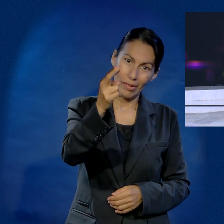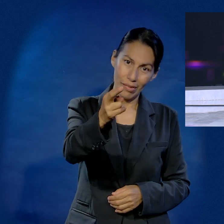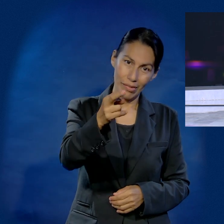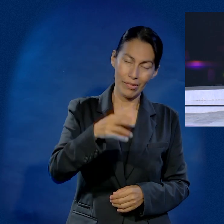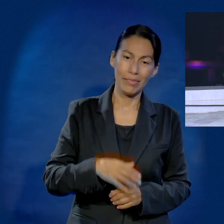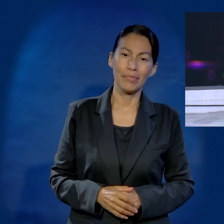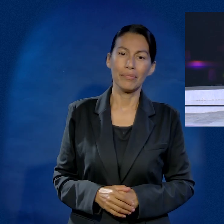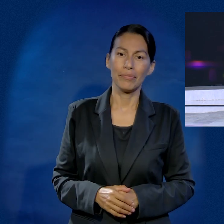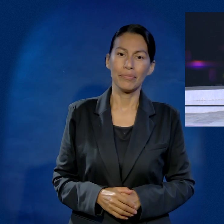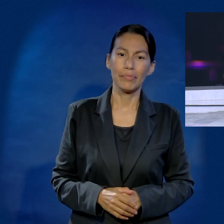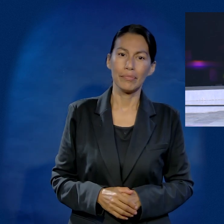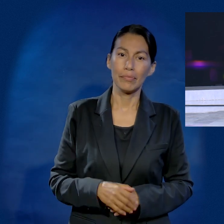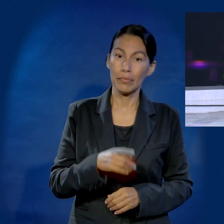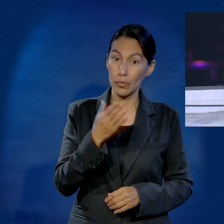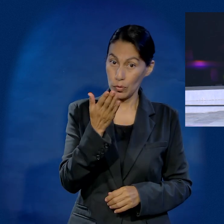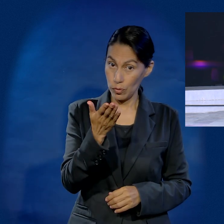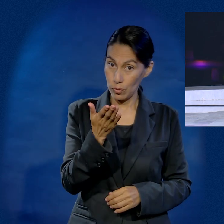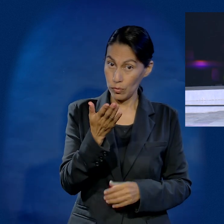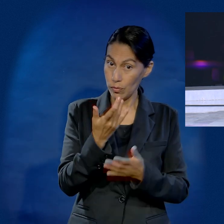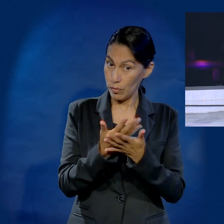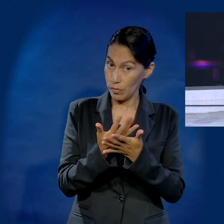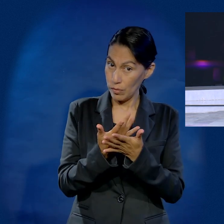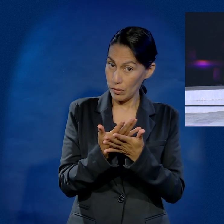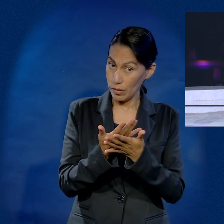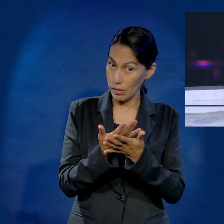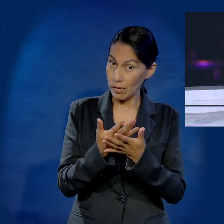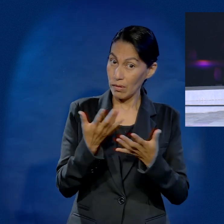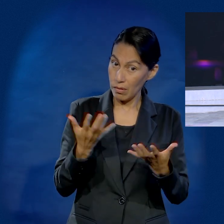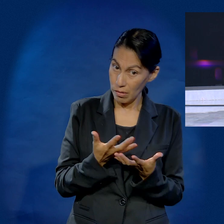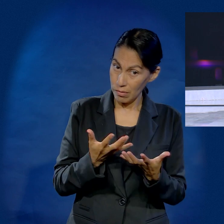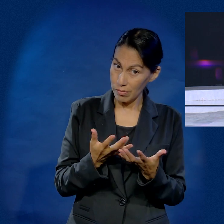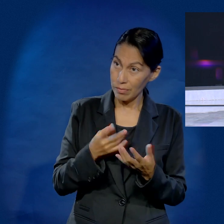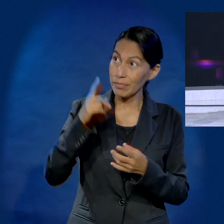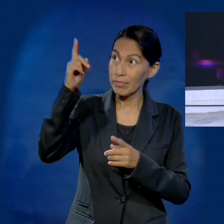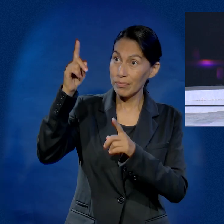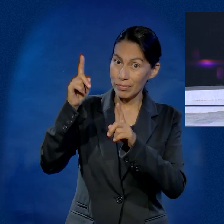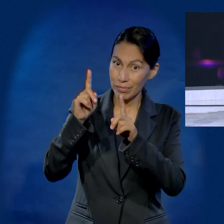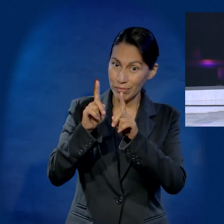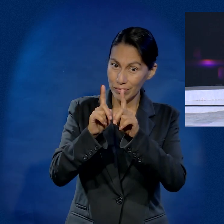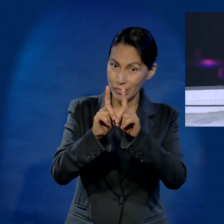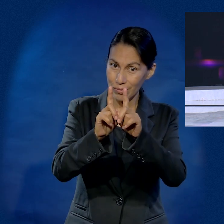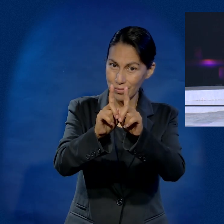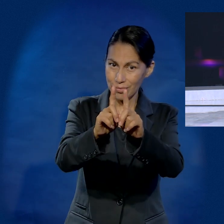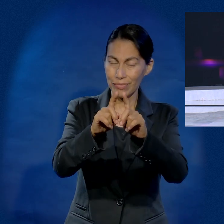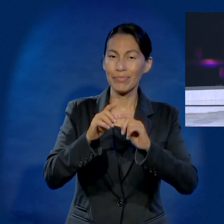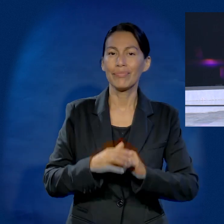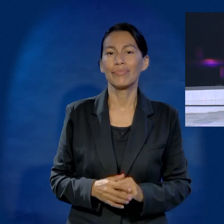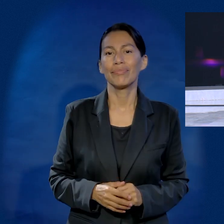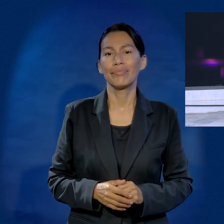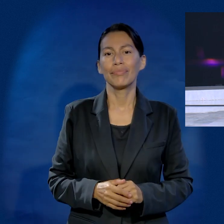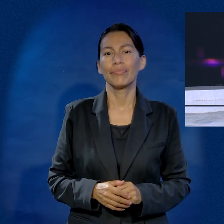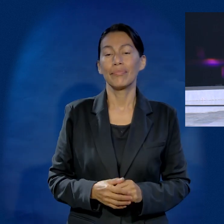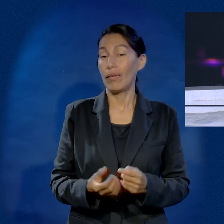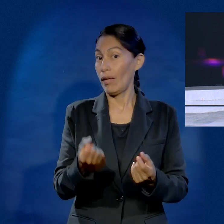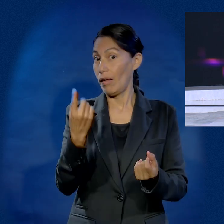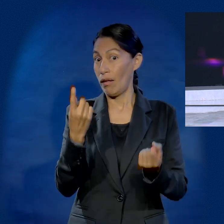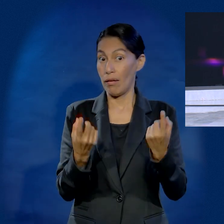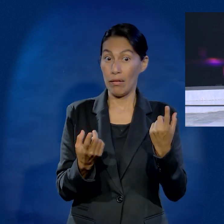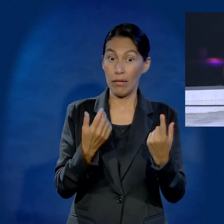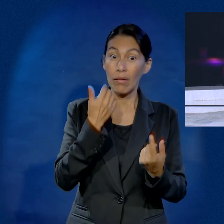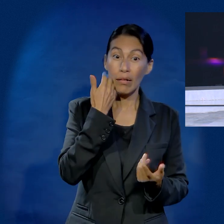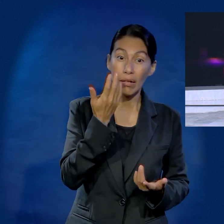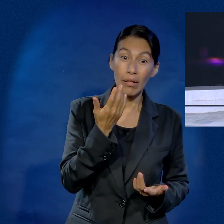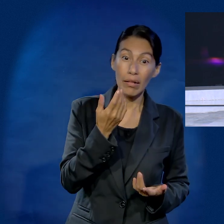De veras, ponlo. Espera y actúa. Y el Señor será contigo. Amén. Alguien esta